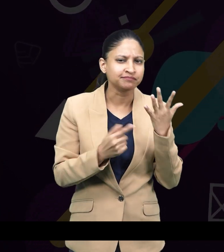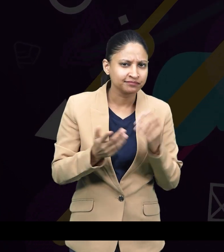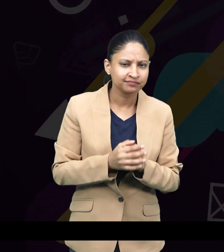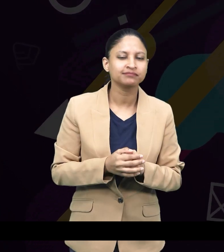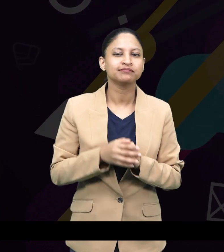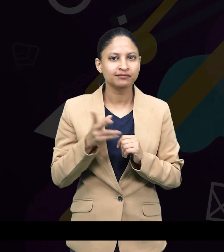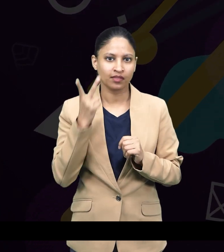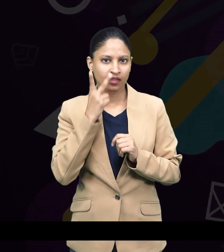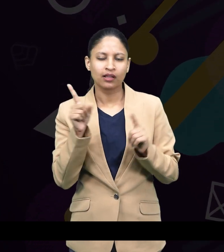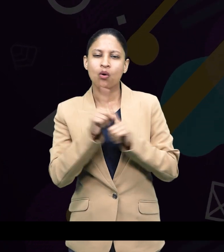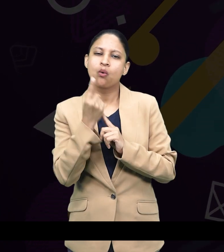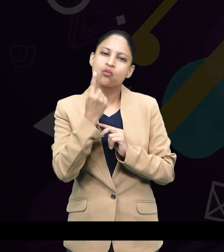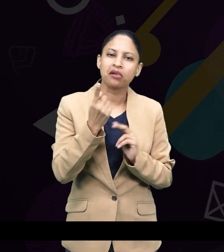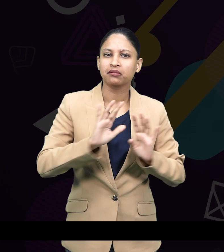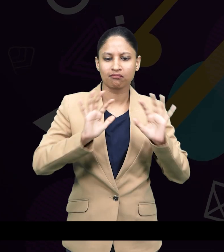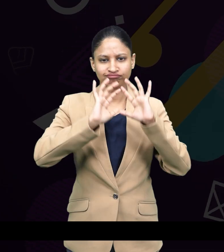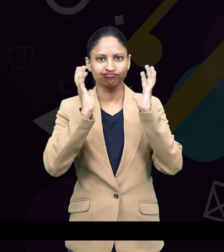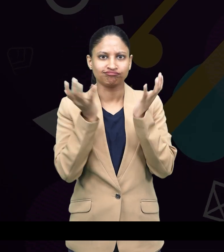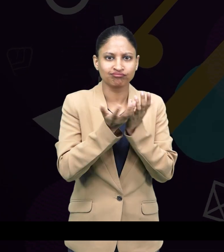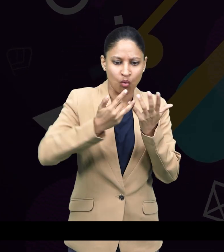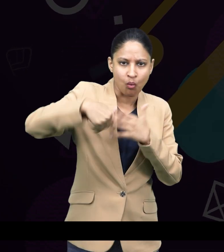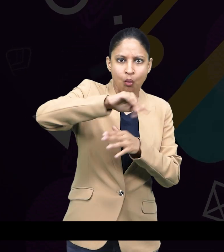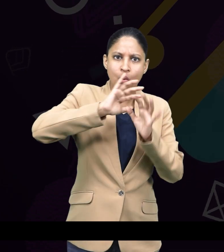इसमें होते हैं एक घुमावदार सतह,